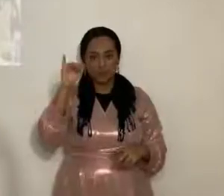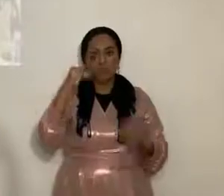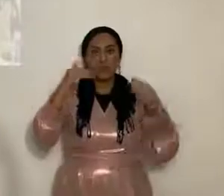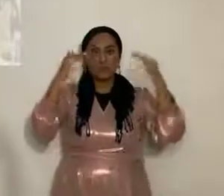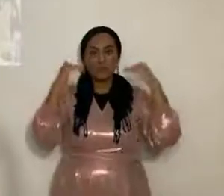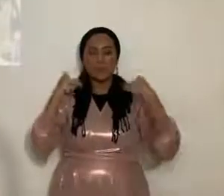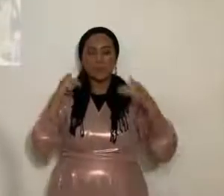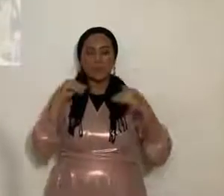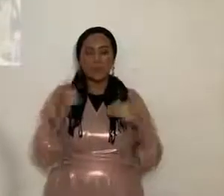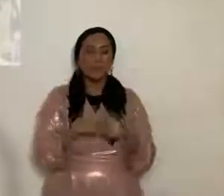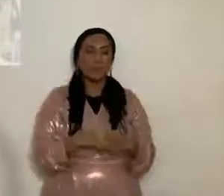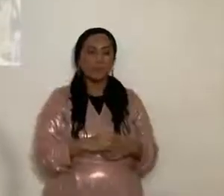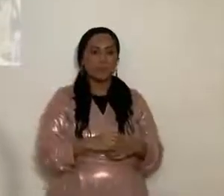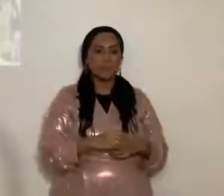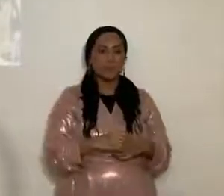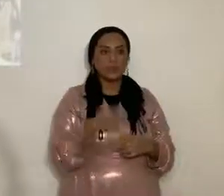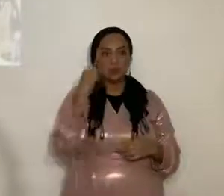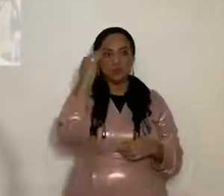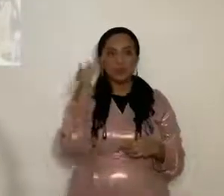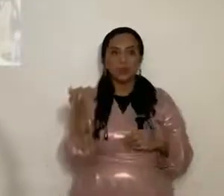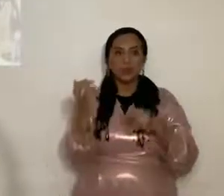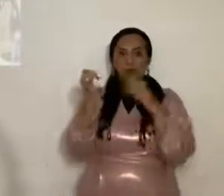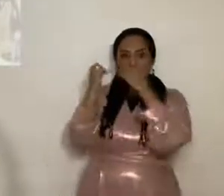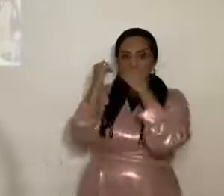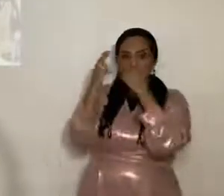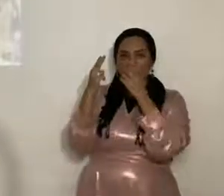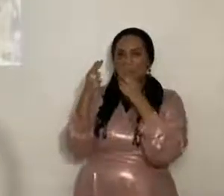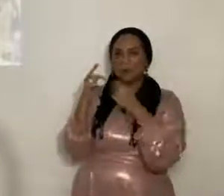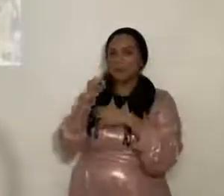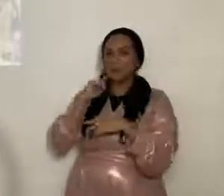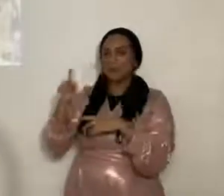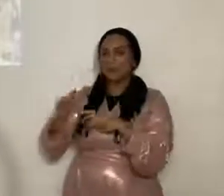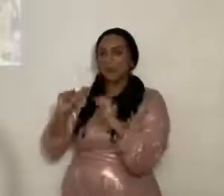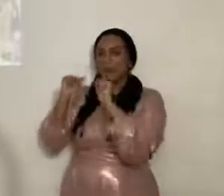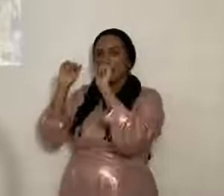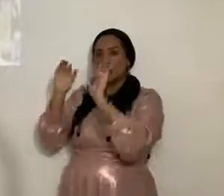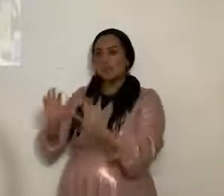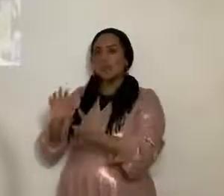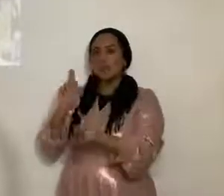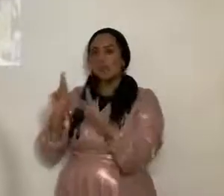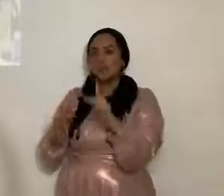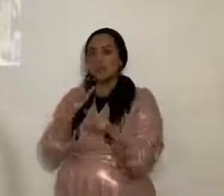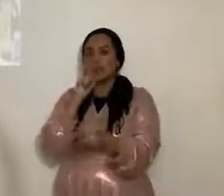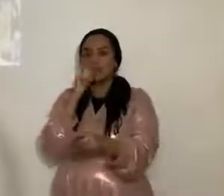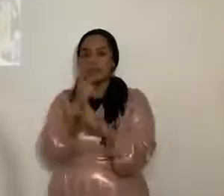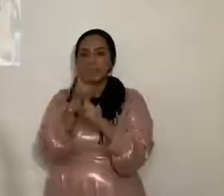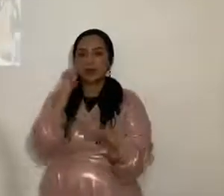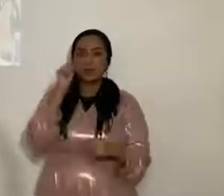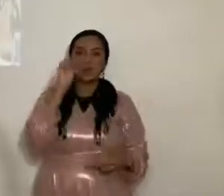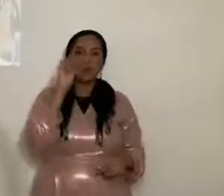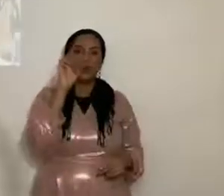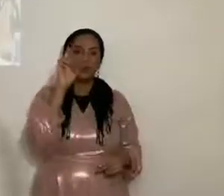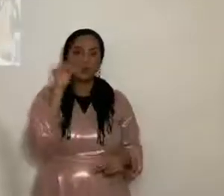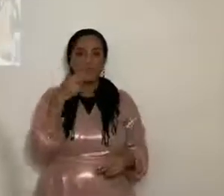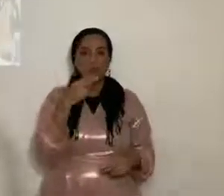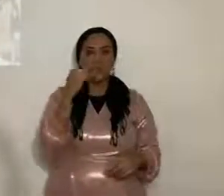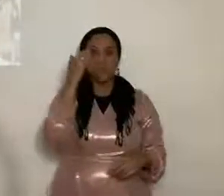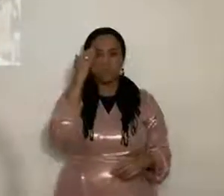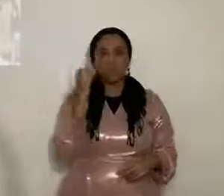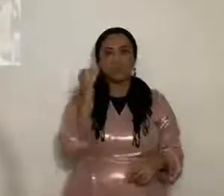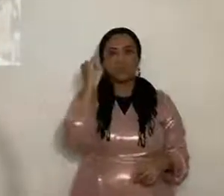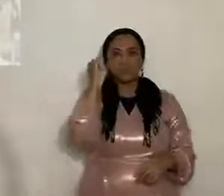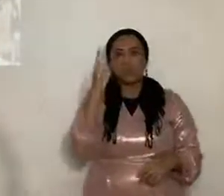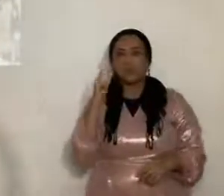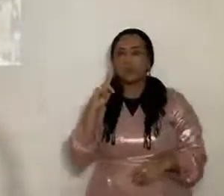punto. ¿Por qué Yahweh envía bendición a los que guardan la Torá? ¿Por qué